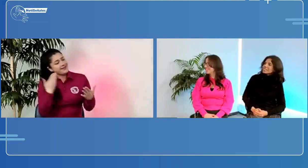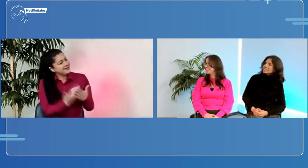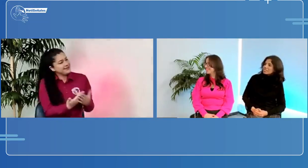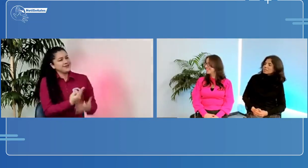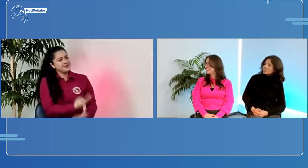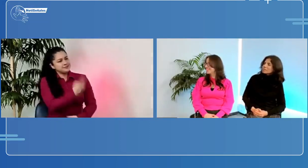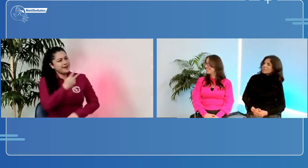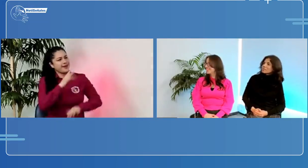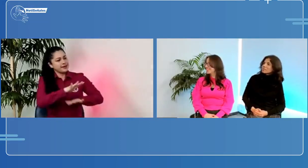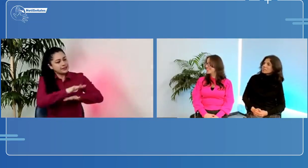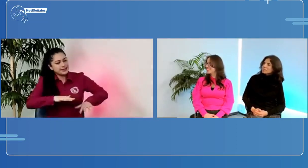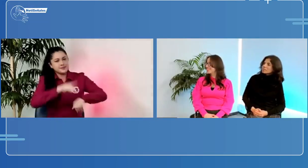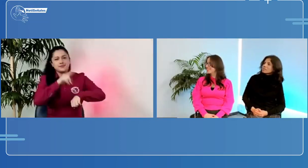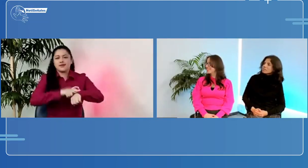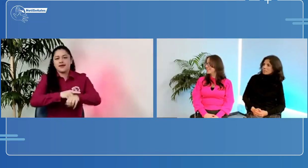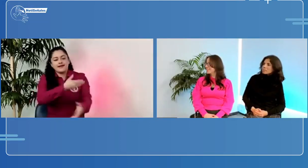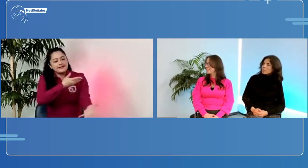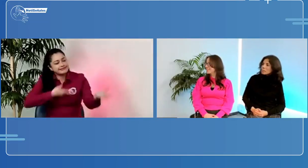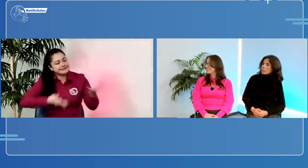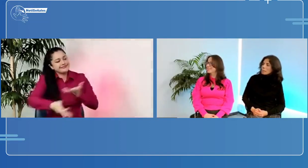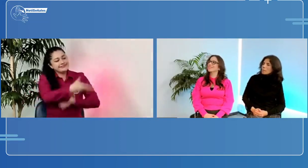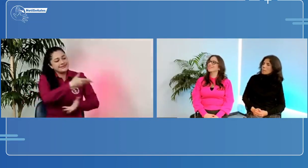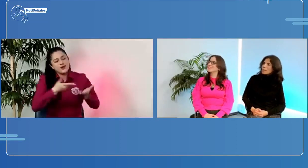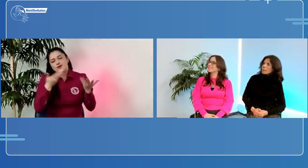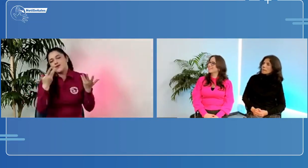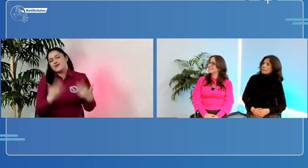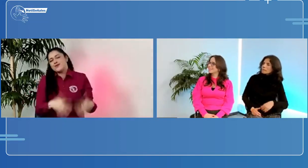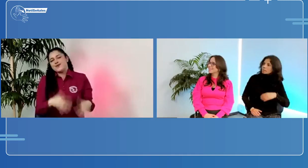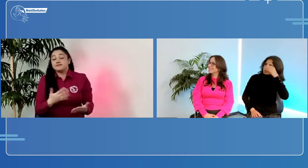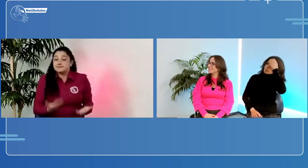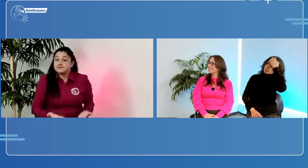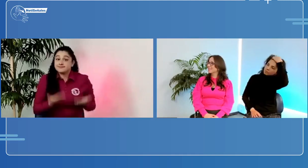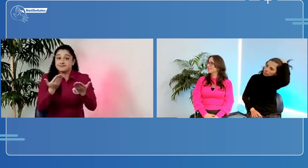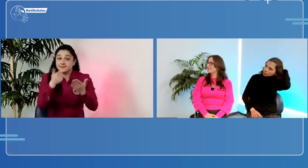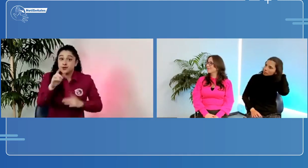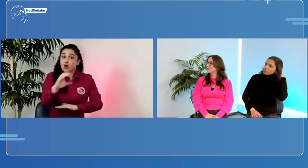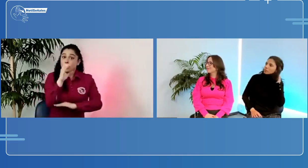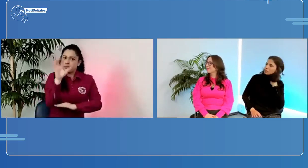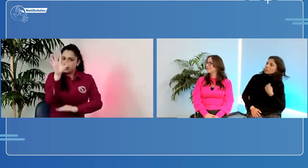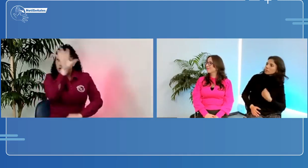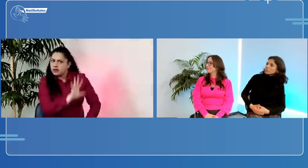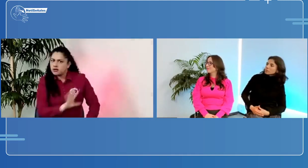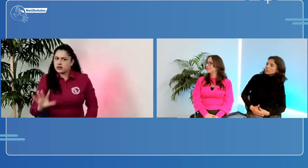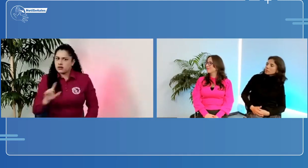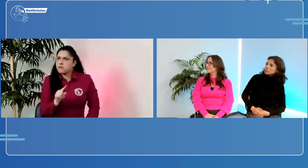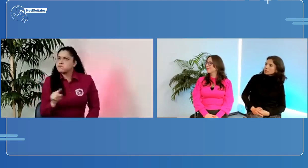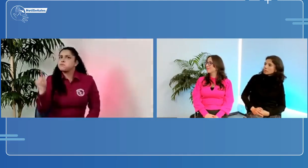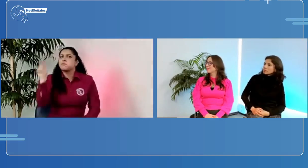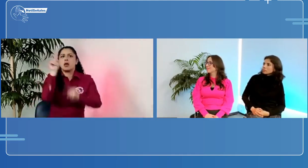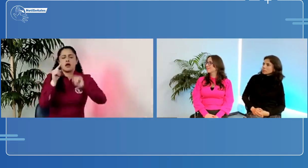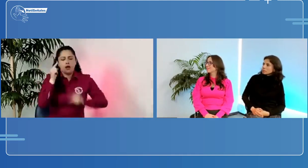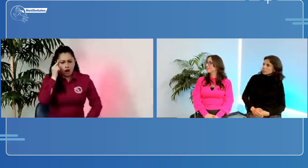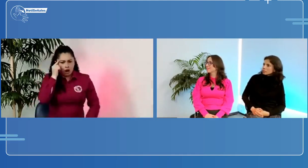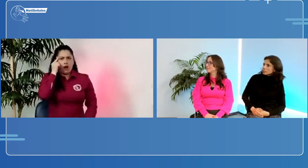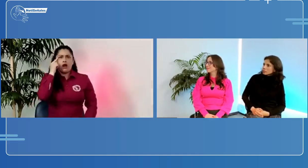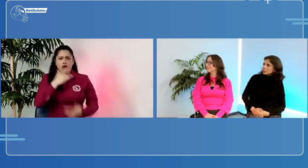Perfecto, muchísimas gracias, gracias por este espacio, por compartir con nosotros y pues a las personas sordas, a las personas